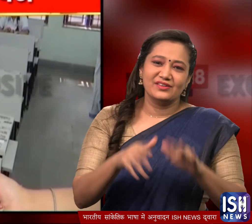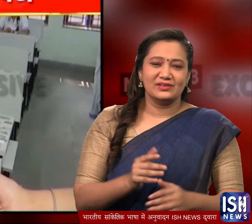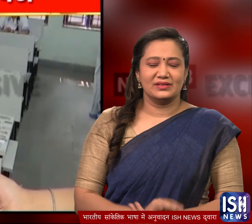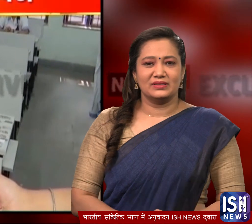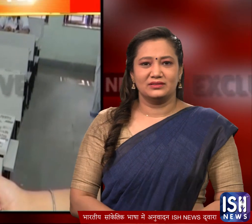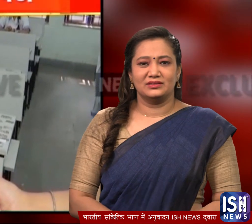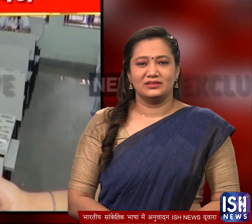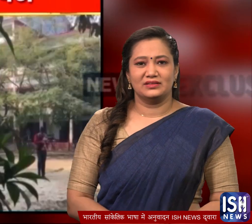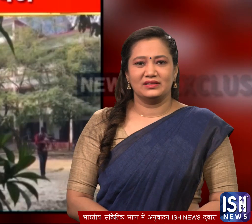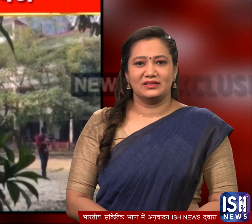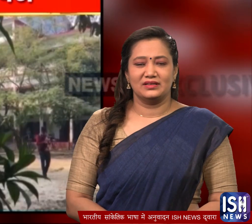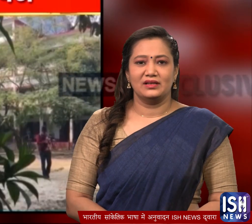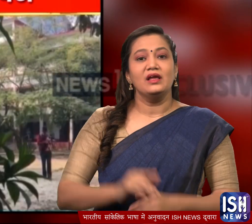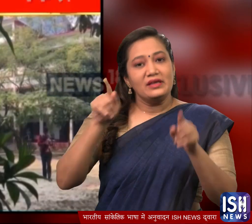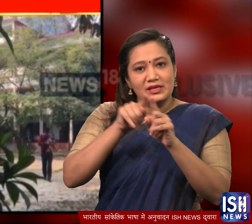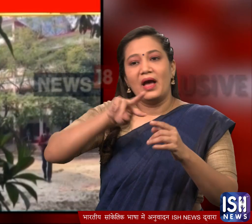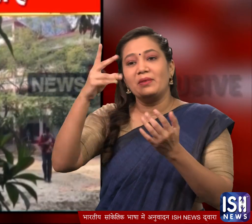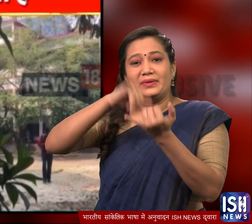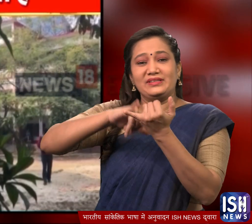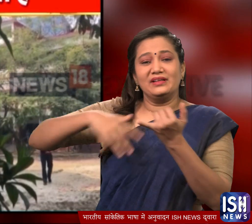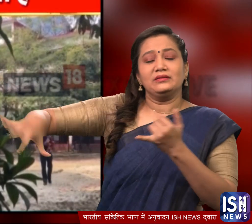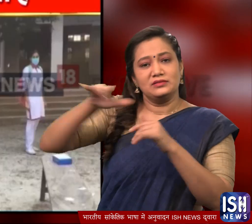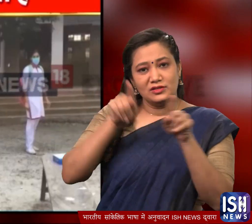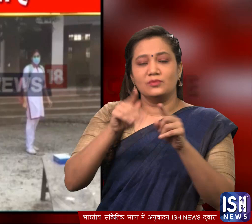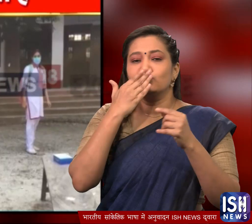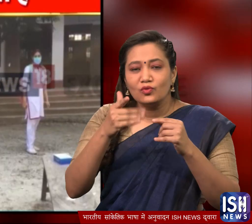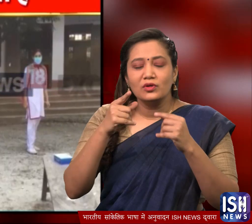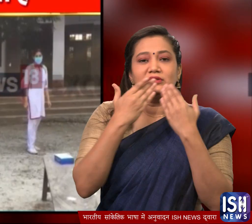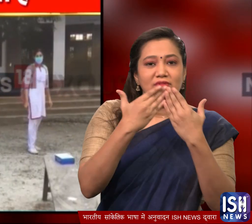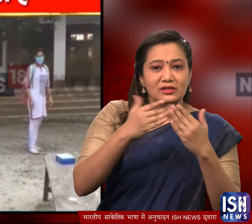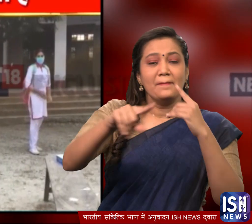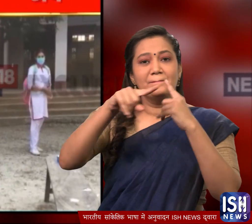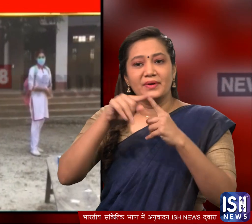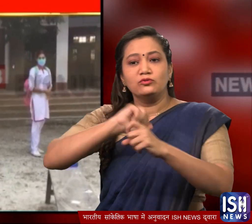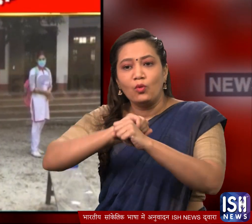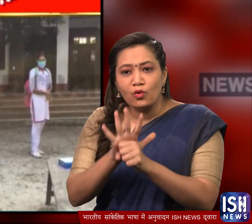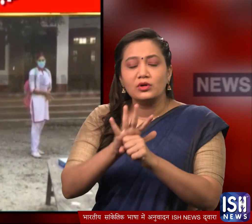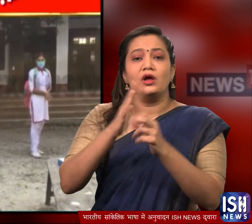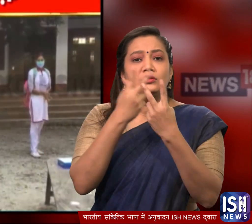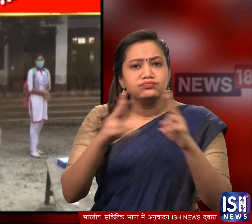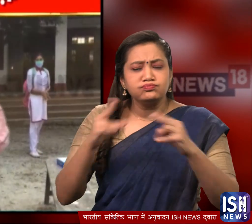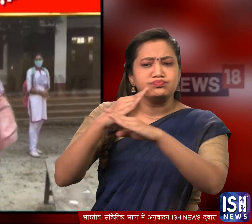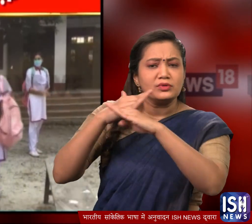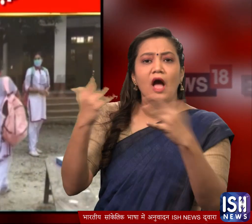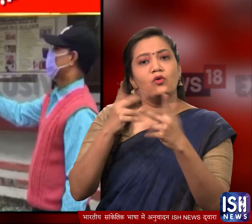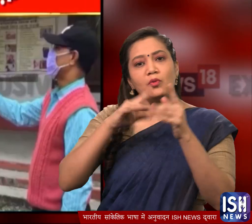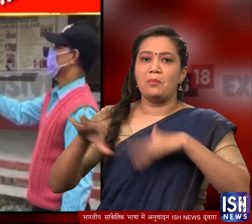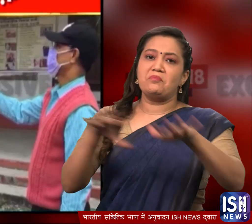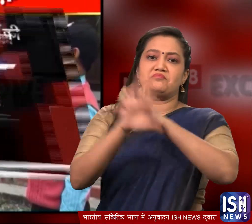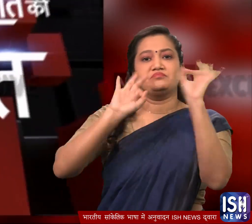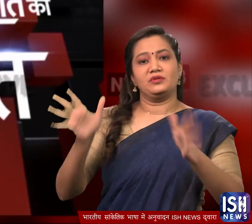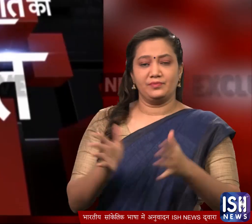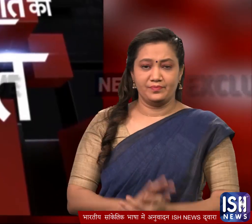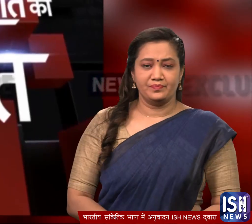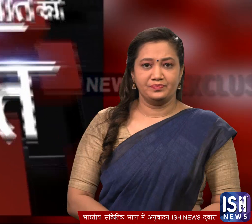खुलेगा। कुछ ऐसी तस्वीरें सिलीगुड़ी से भी सामने आई। वहां के एक स्कूल में पढ़ाई के साथ साथ बच्चों को कोरोना से बचाने के लिए पूरे इंतजाम किए